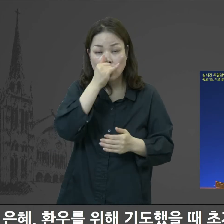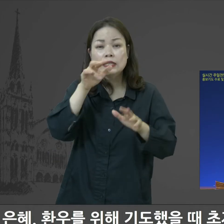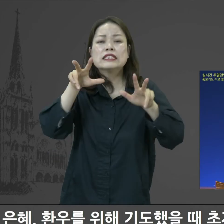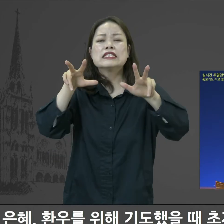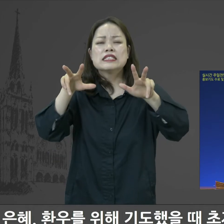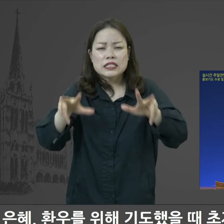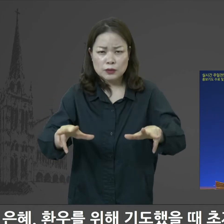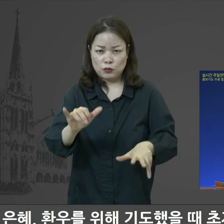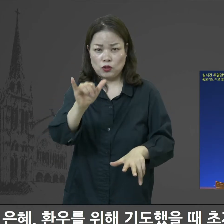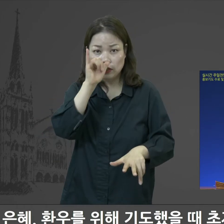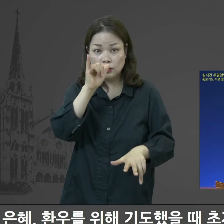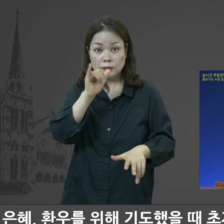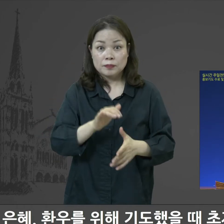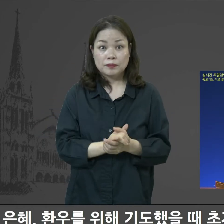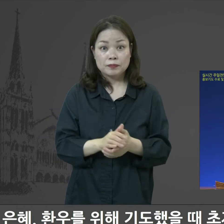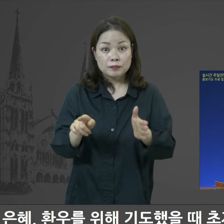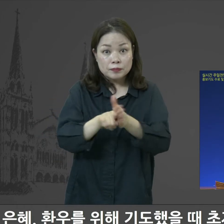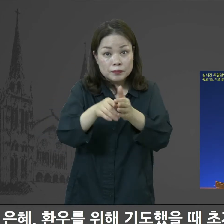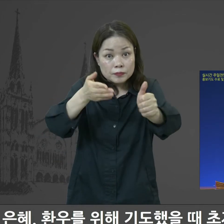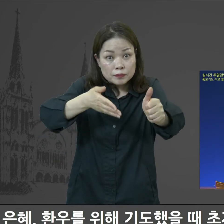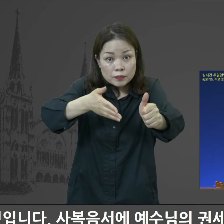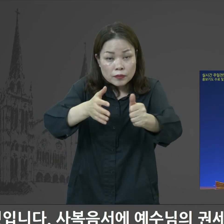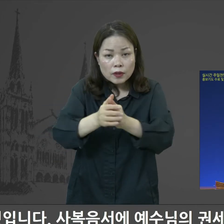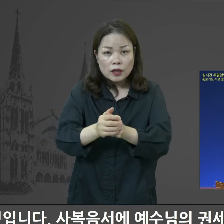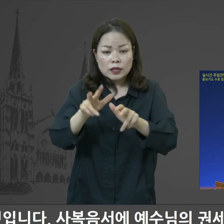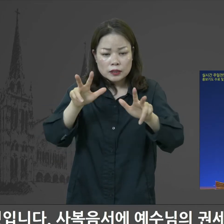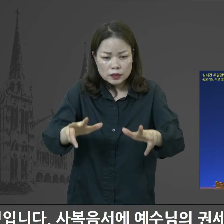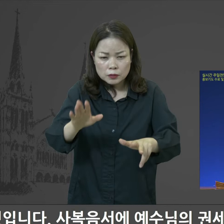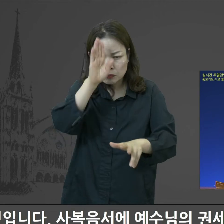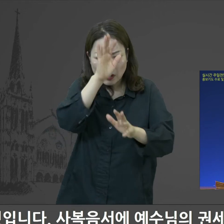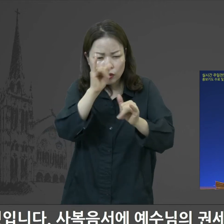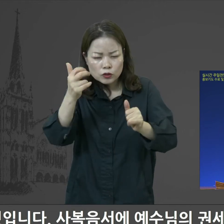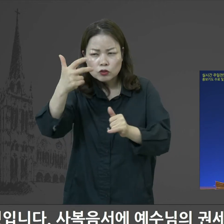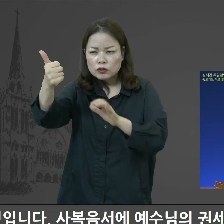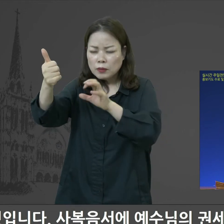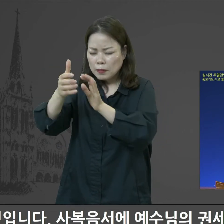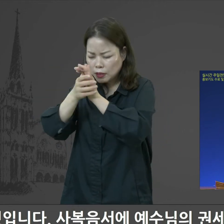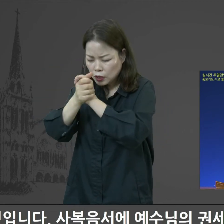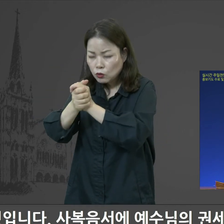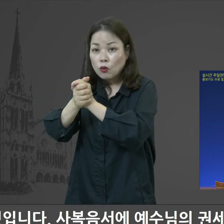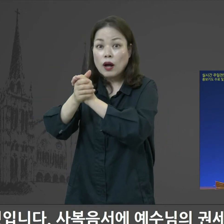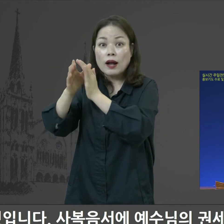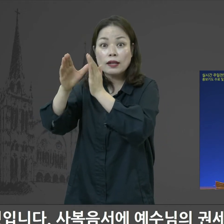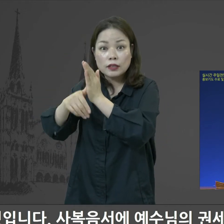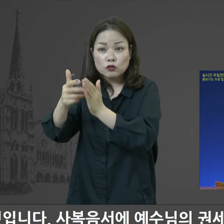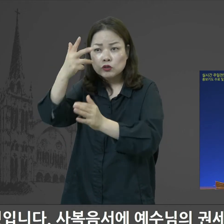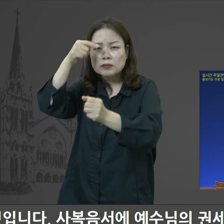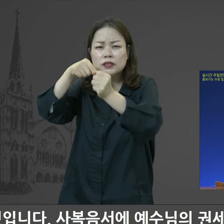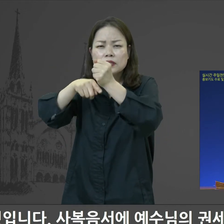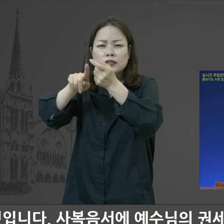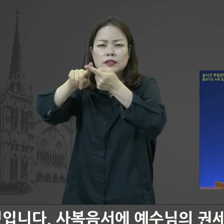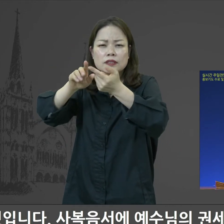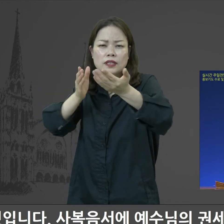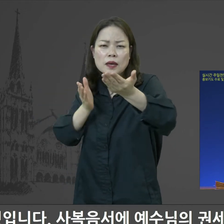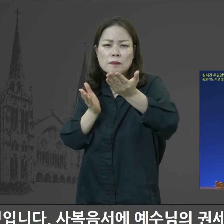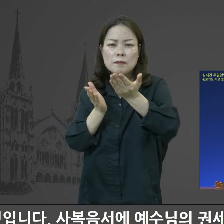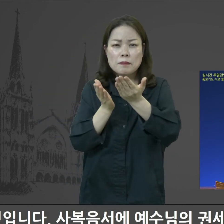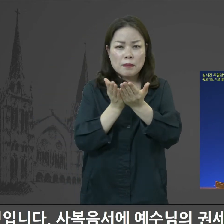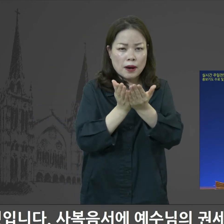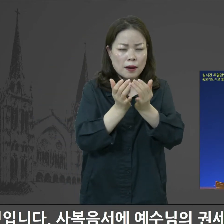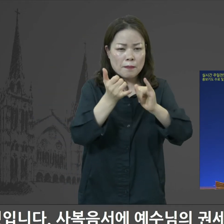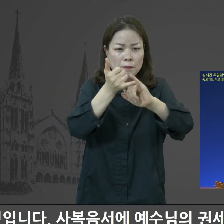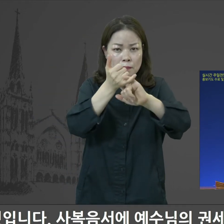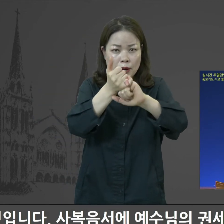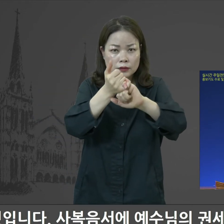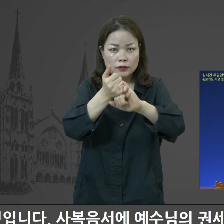은혜는 있는 줄로 믿습니다. 지금도 질병을 두고 믿음을 가지고 주님 앞에 기도할 때 주님의 뜻에 따라 주님의 때에 반드시